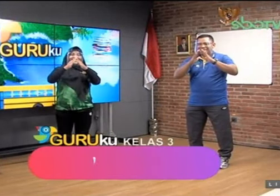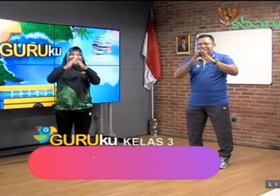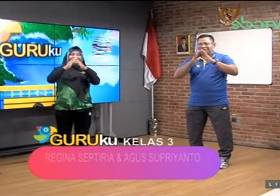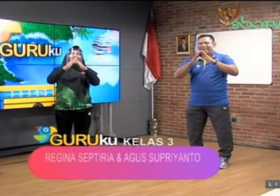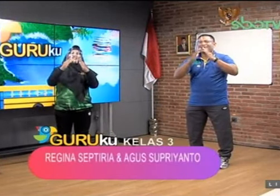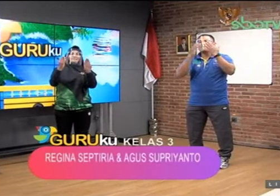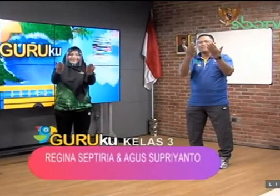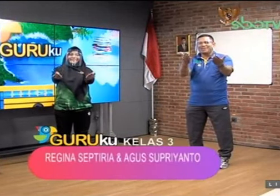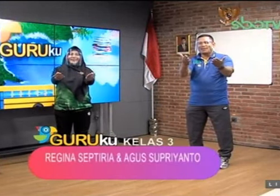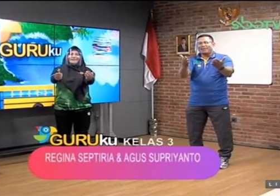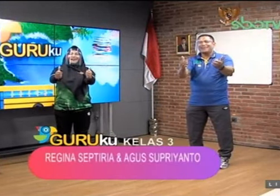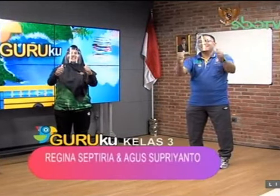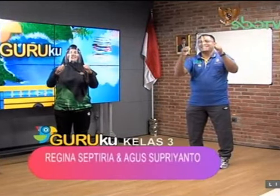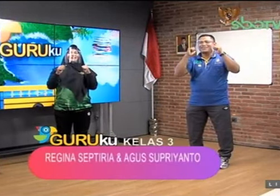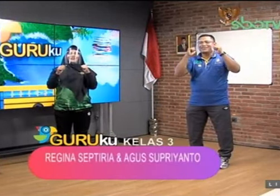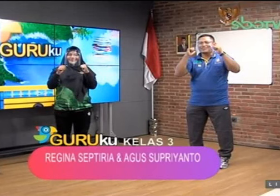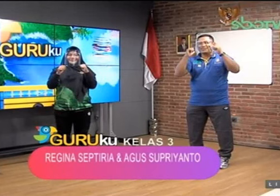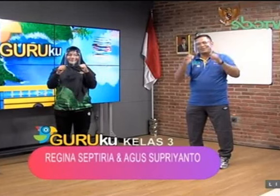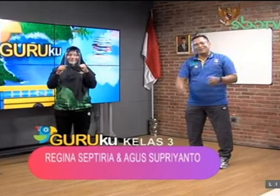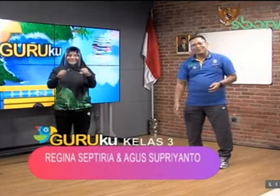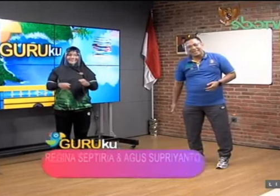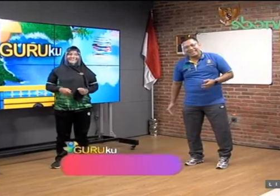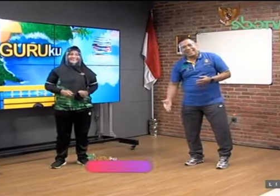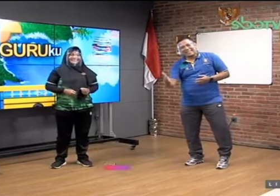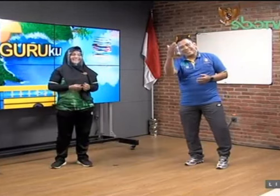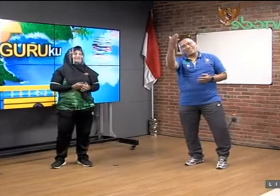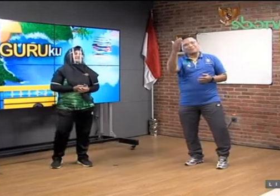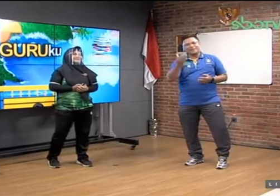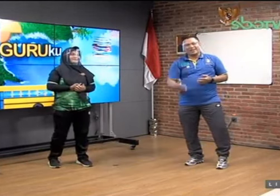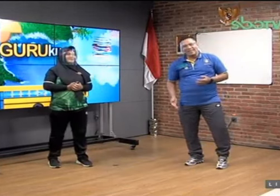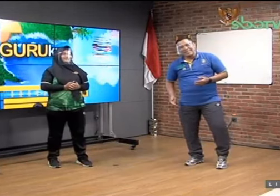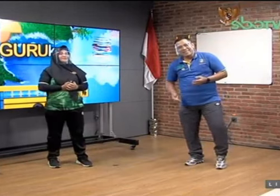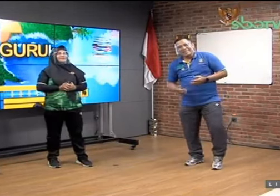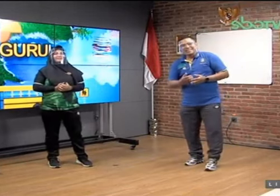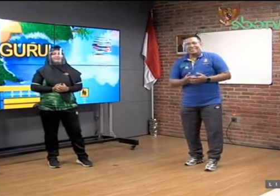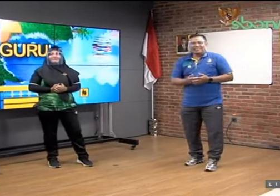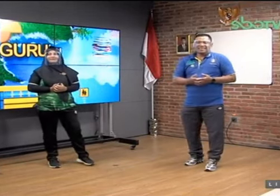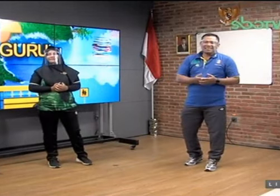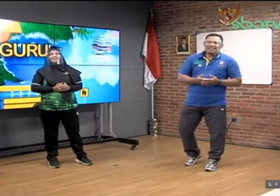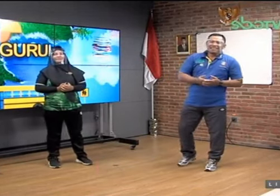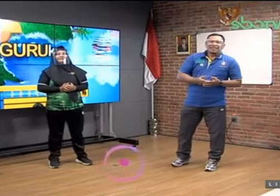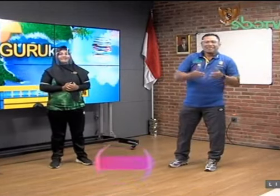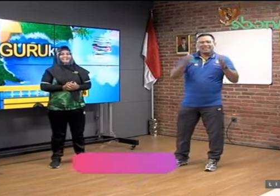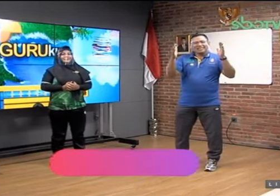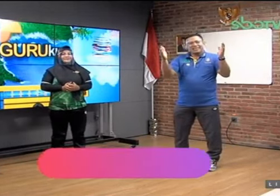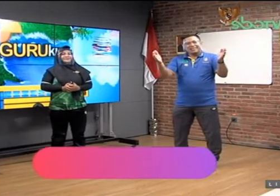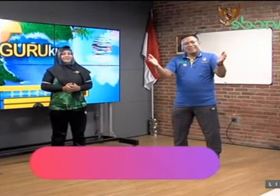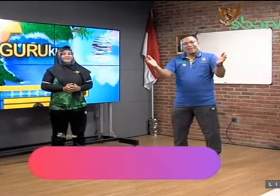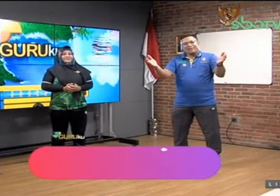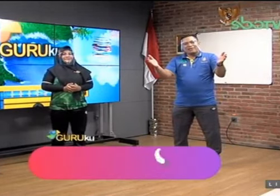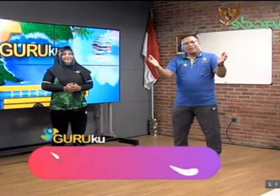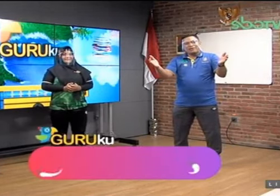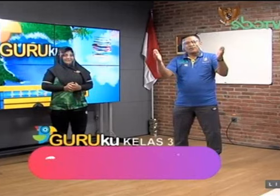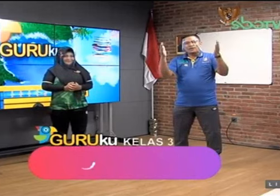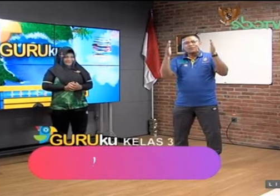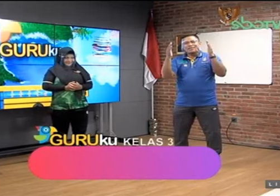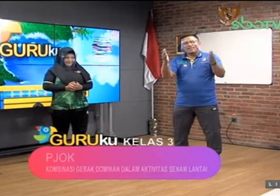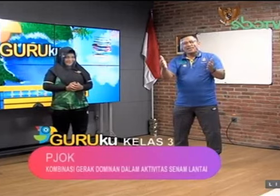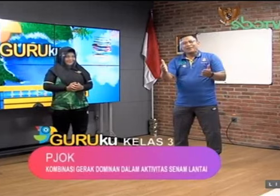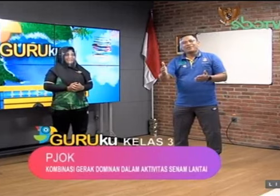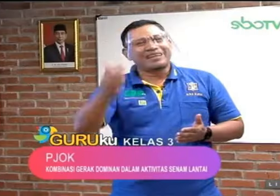Belajar dari rumah bersama guruku. Baik anak-anak semua, sekarang kalian tadi kita bersama-sama